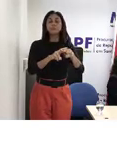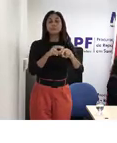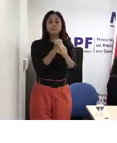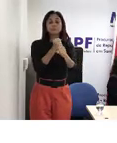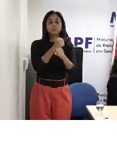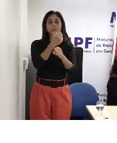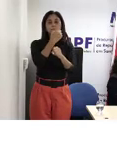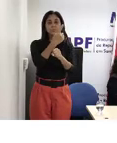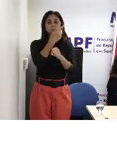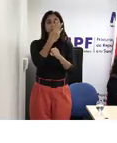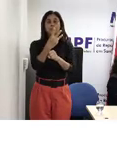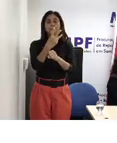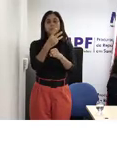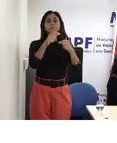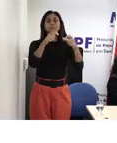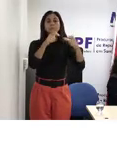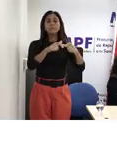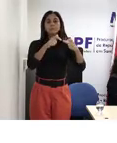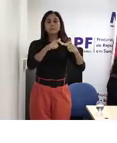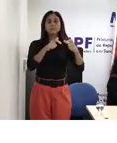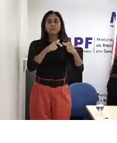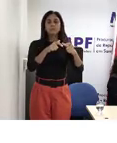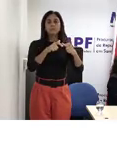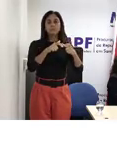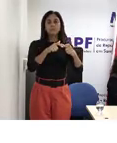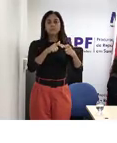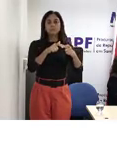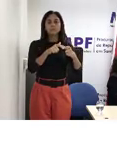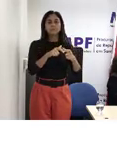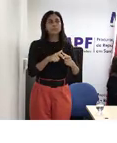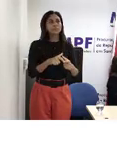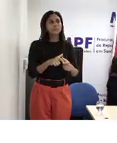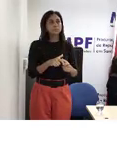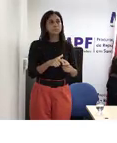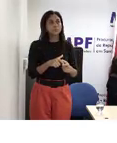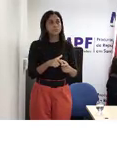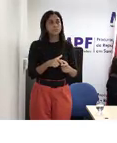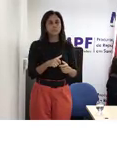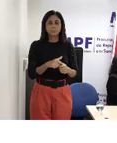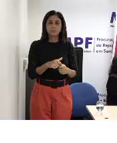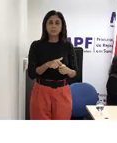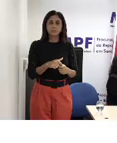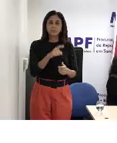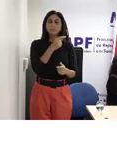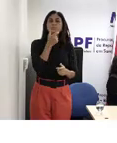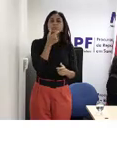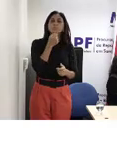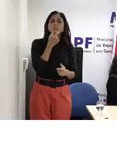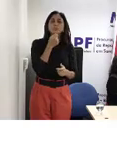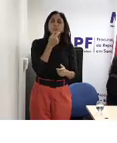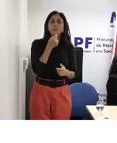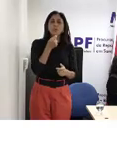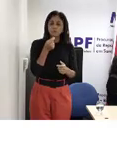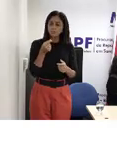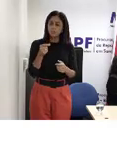Mato Grosso do Sul com o Sexton Olha a rede social utilizada o criminoso e depois para